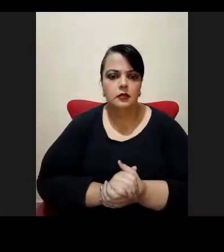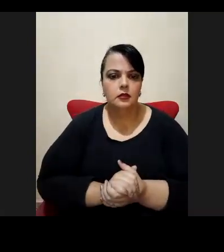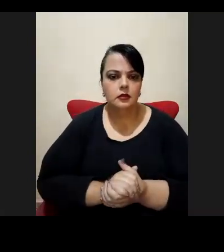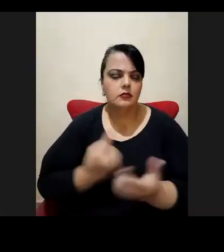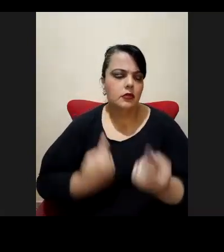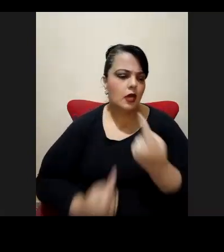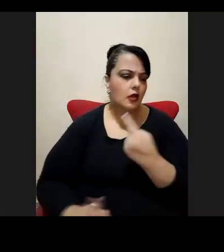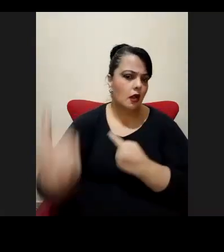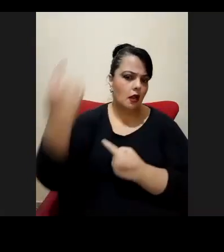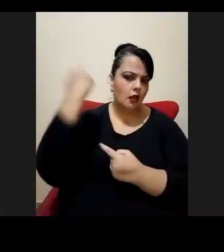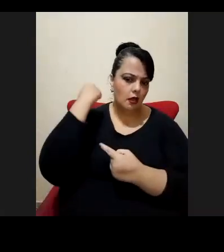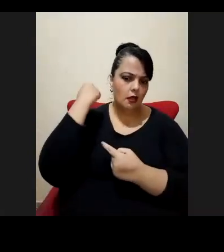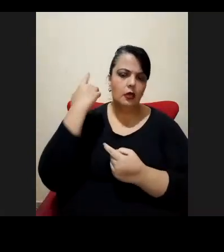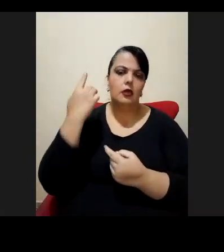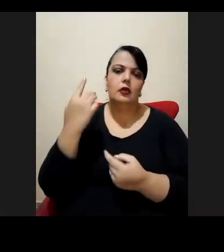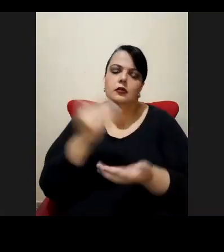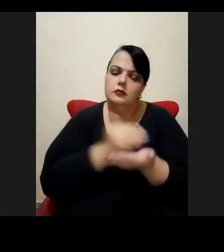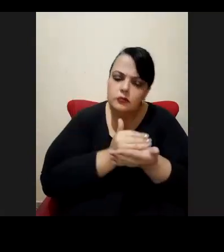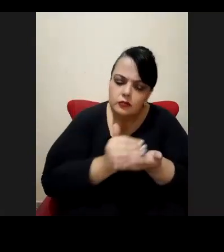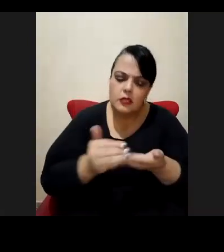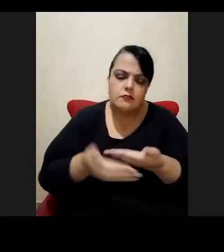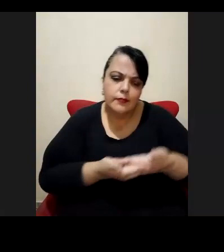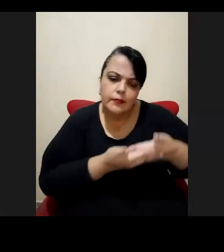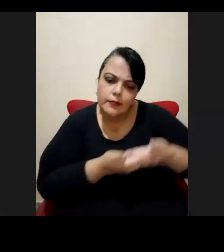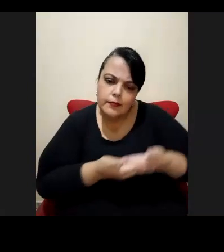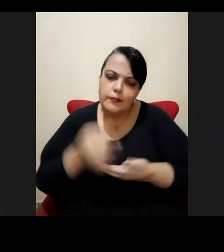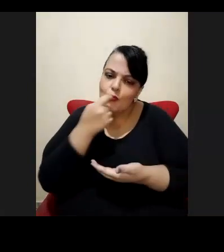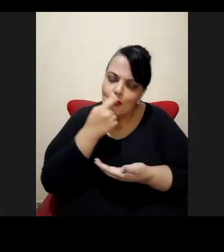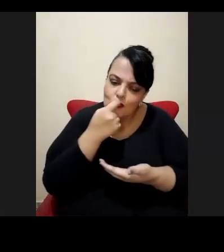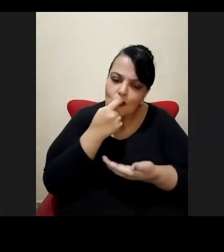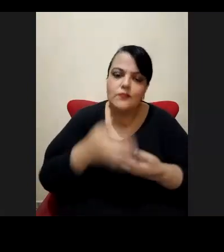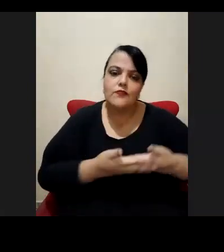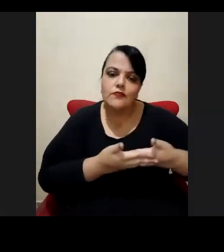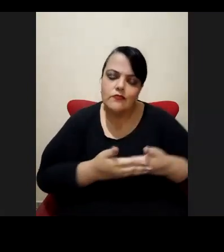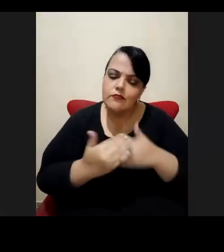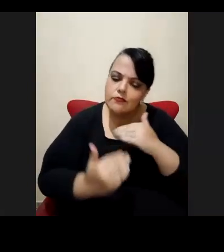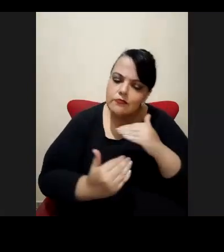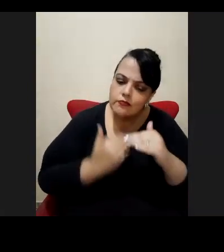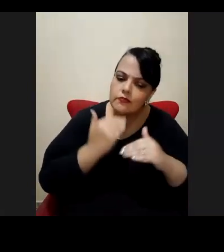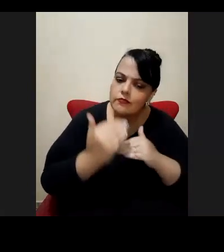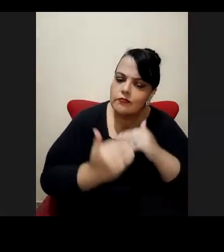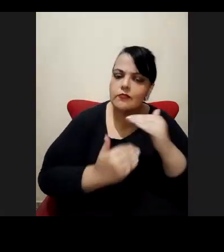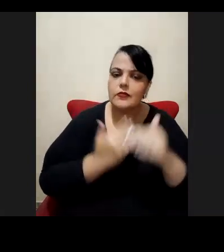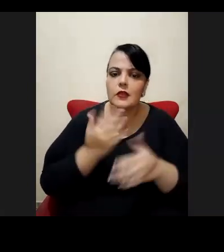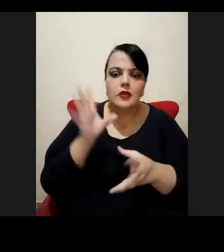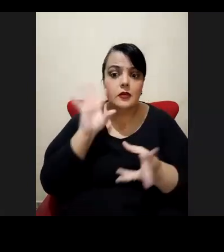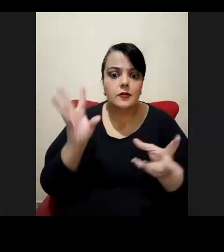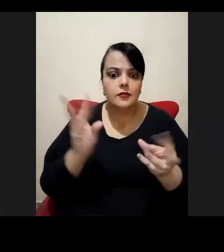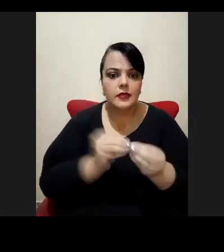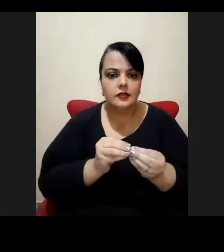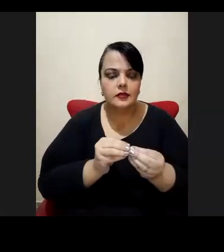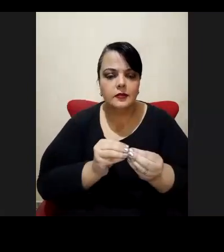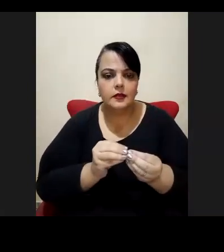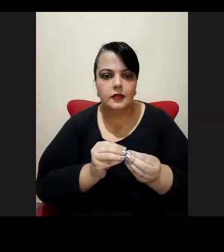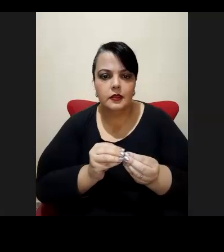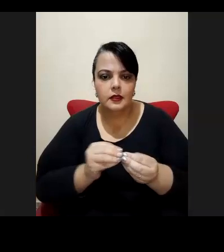desde lá desde o bebezinho, né? Quando a gente percebe, né, que o nosso